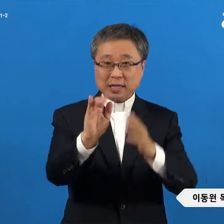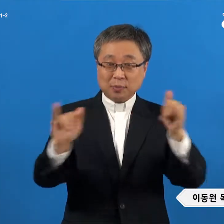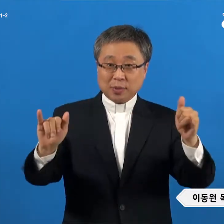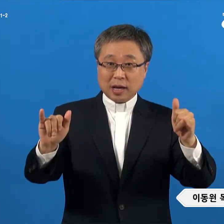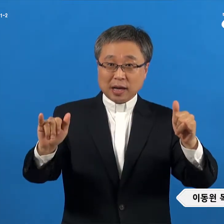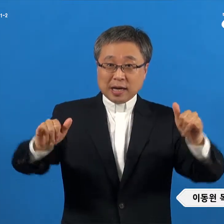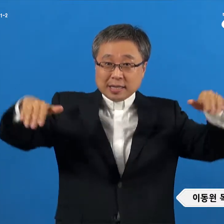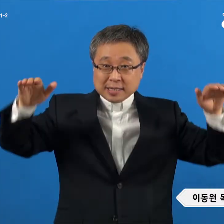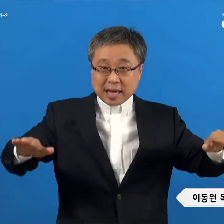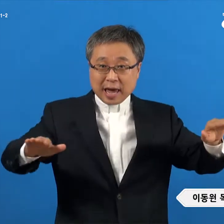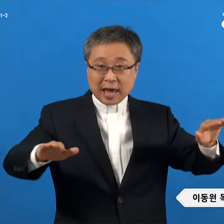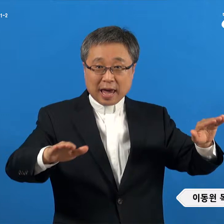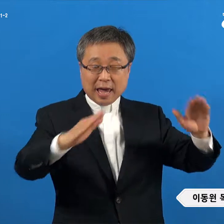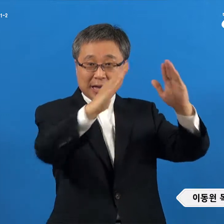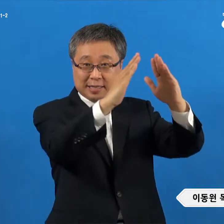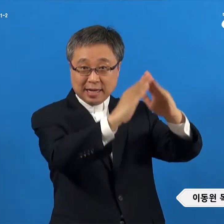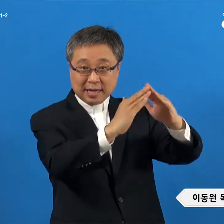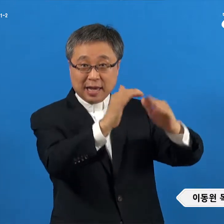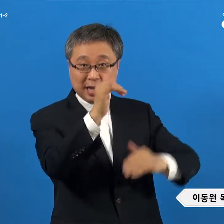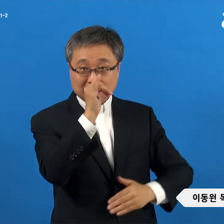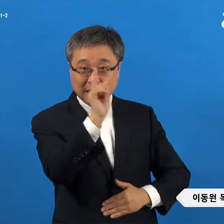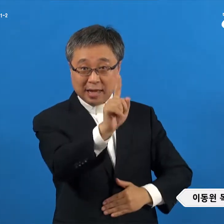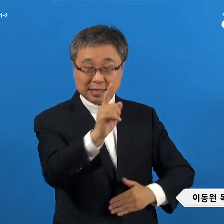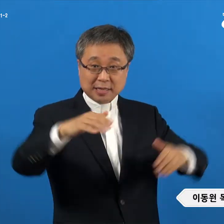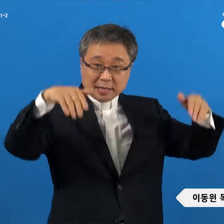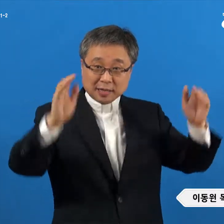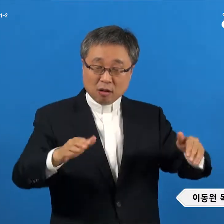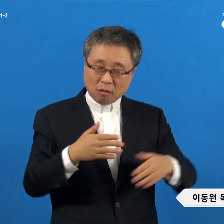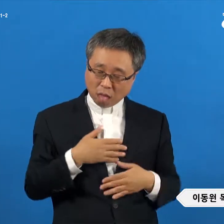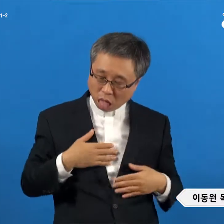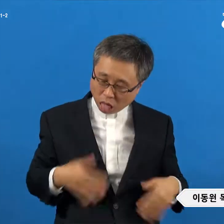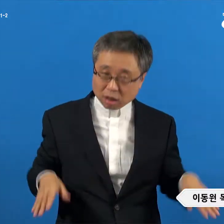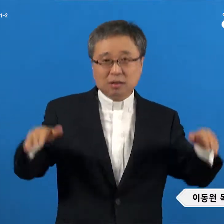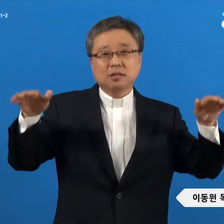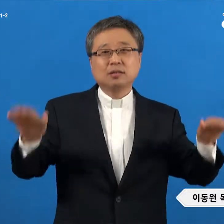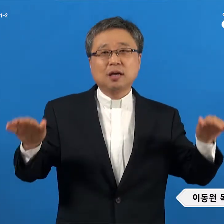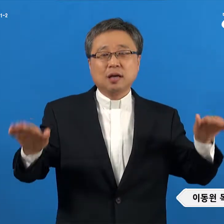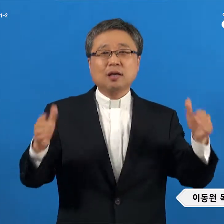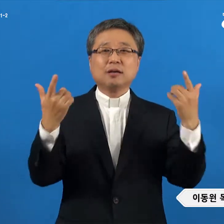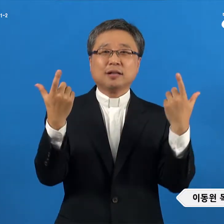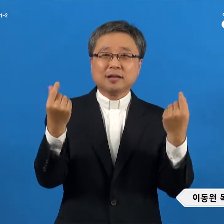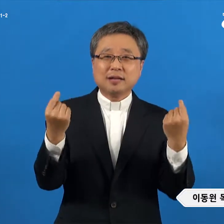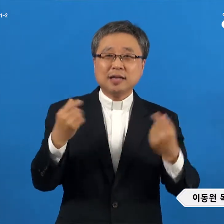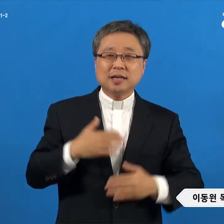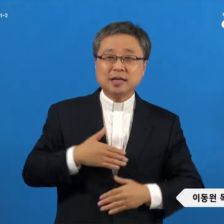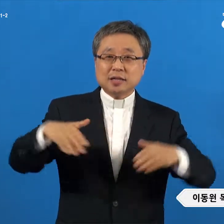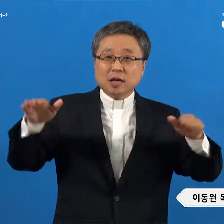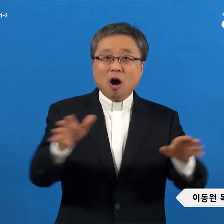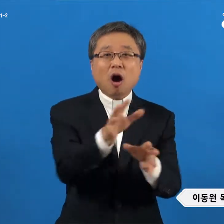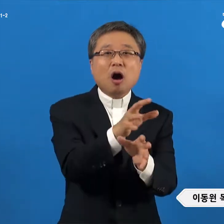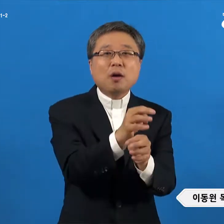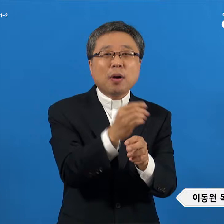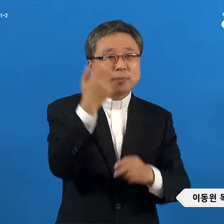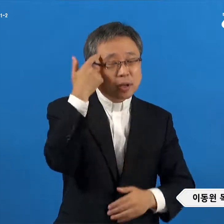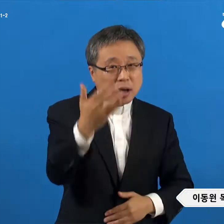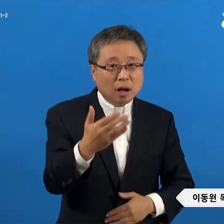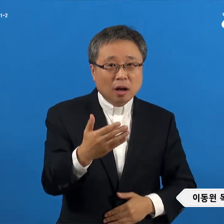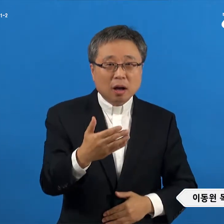새들을 관찰하다가 한 새를 가르치면서 좀 허약해 보이는 새였던 것 같아요. 이 새가 얼마예요? 근데 병약해